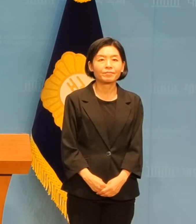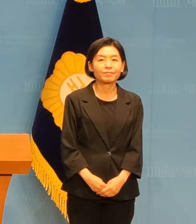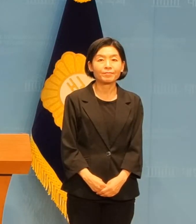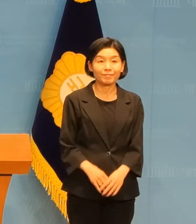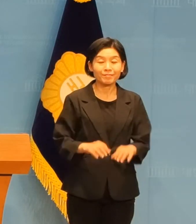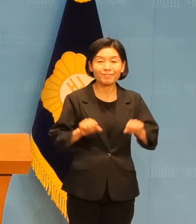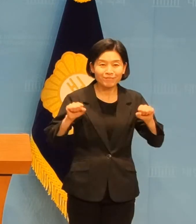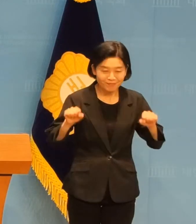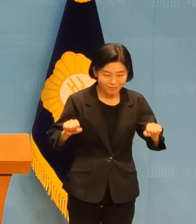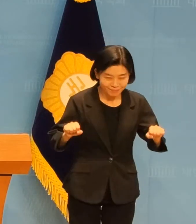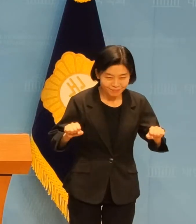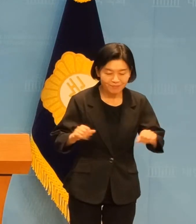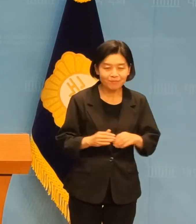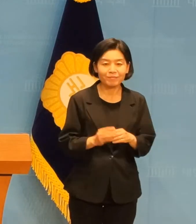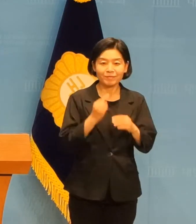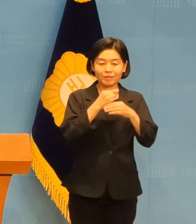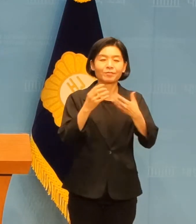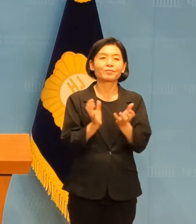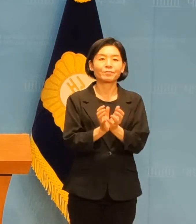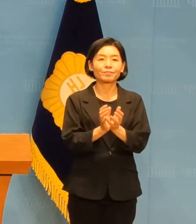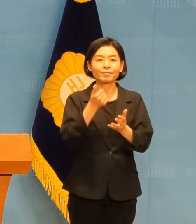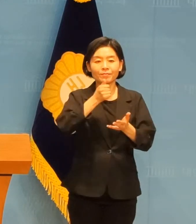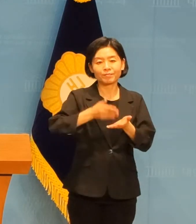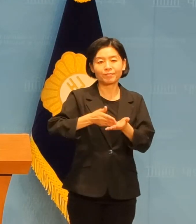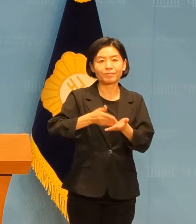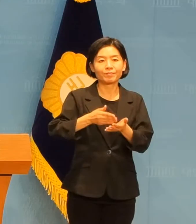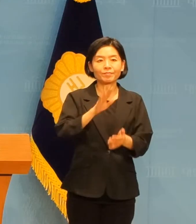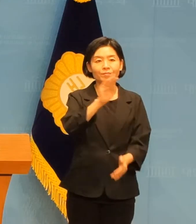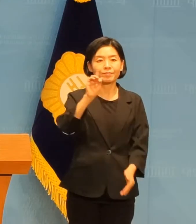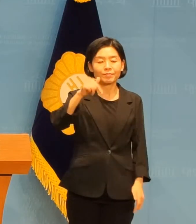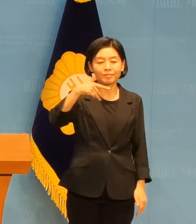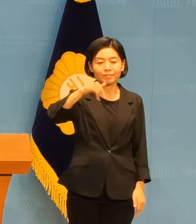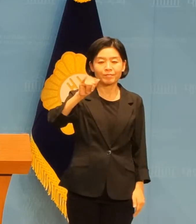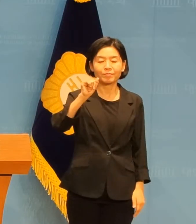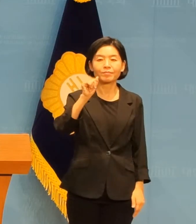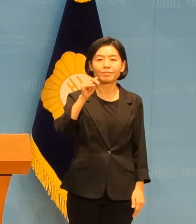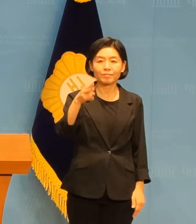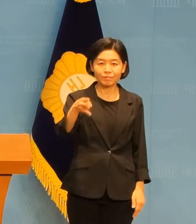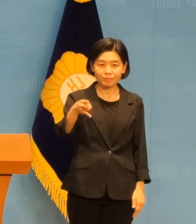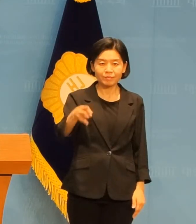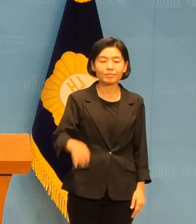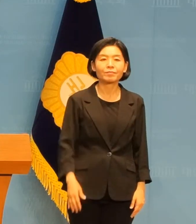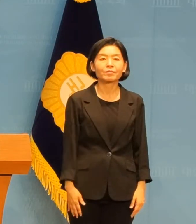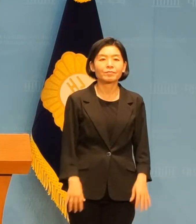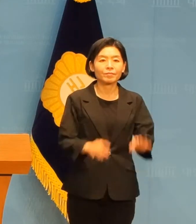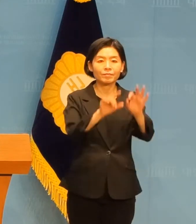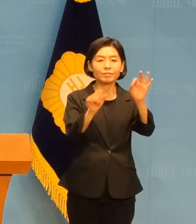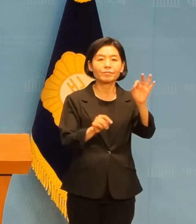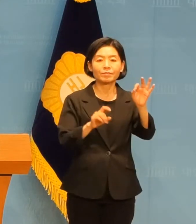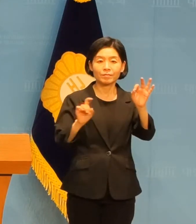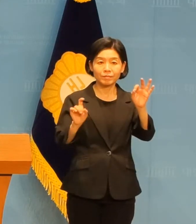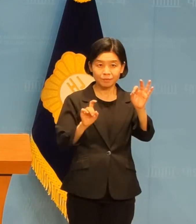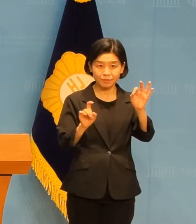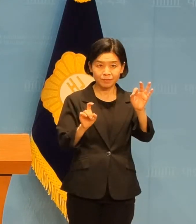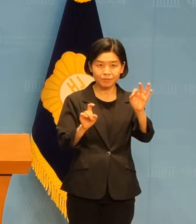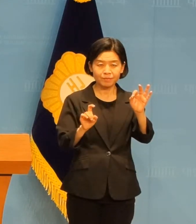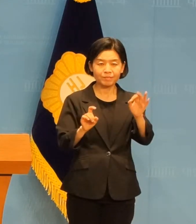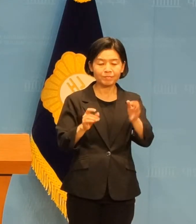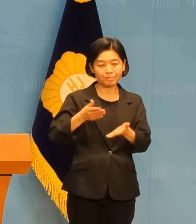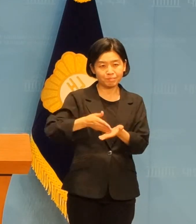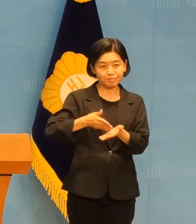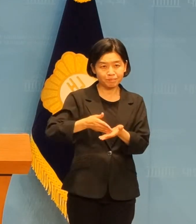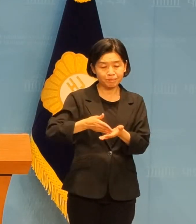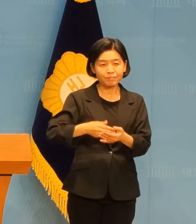예, 안녕하십니까. 더불어민주당 대변인 박지혜입니다. 10월 10일 브리핑